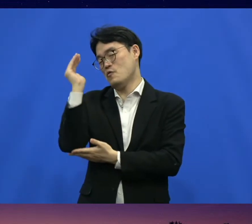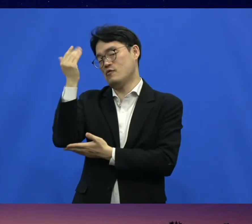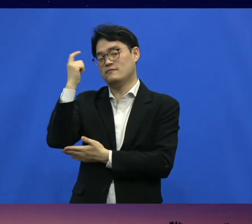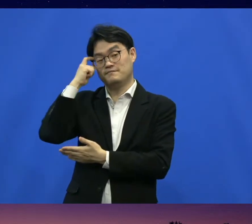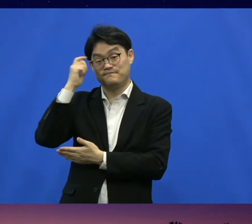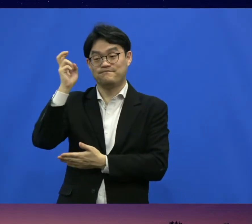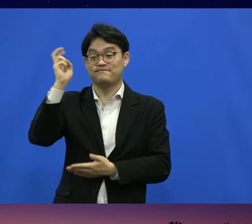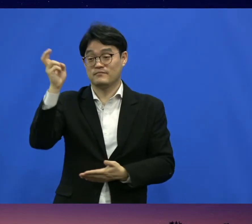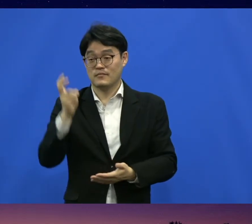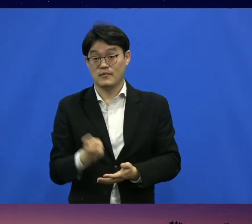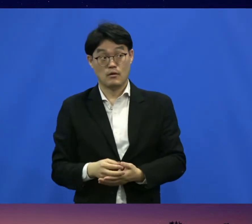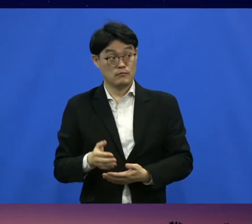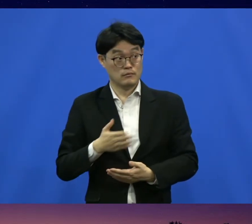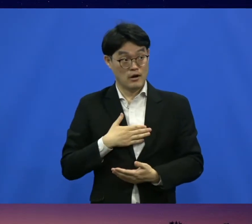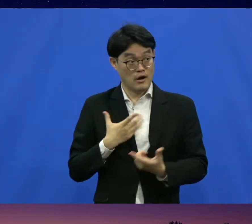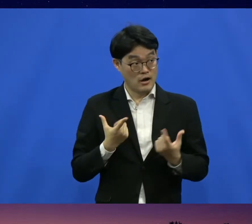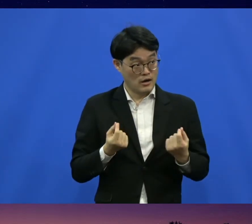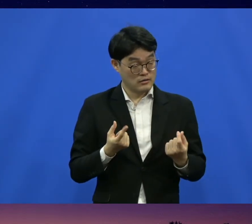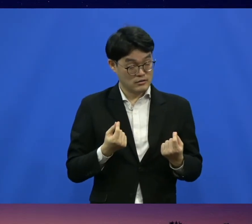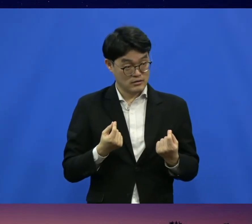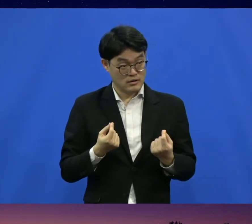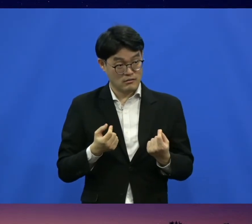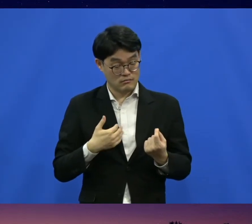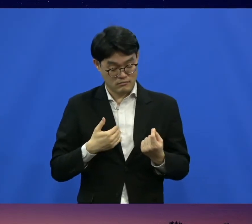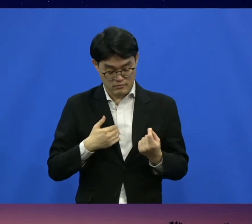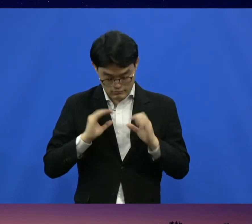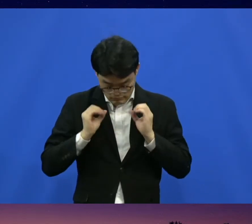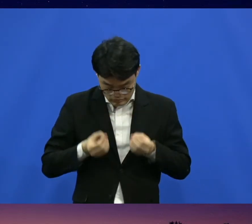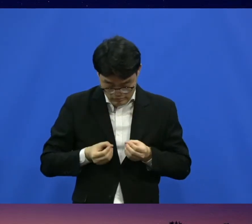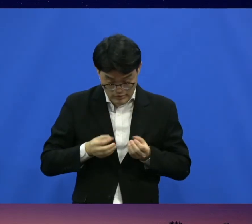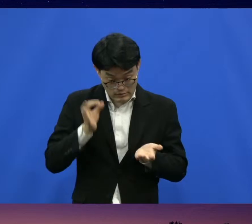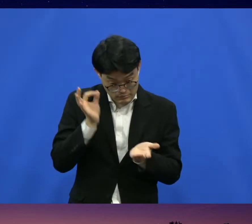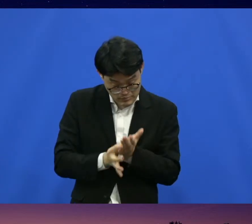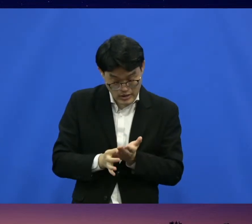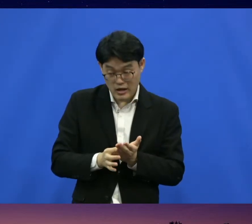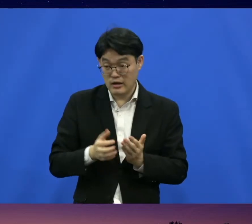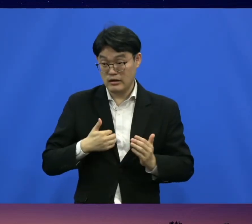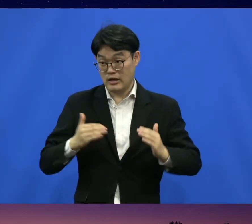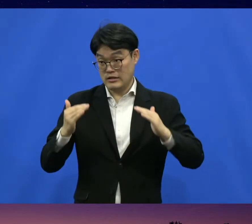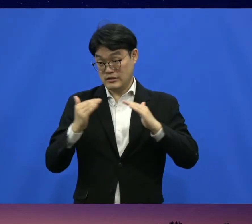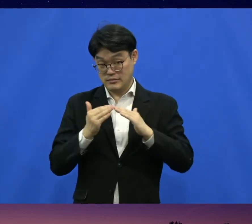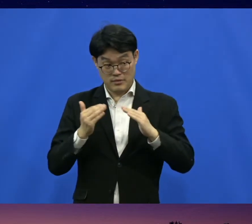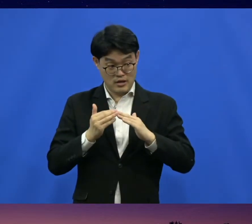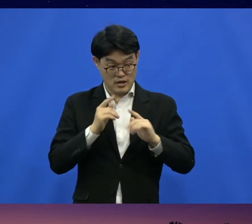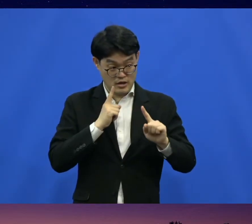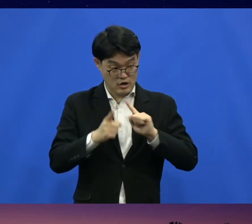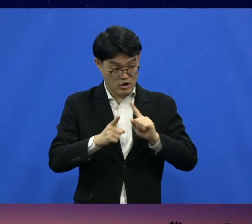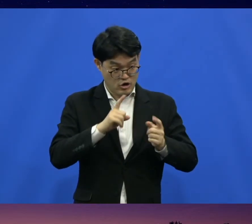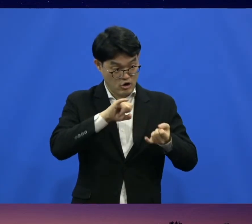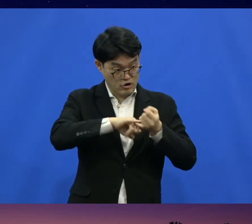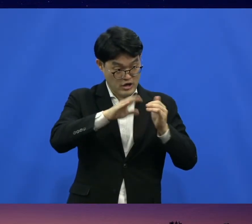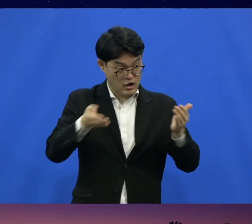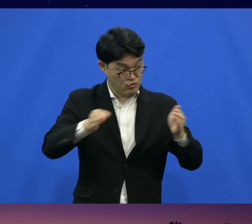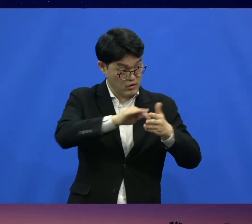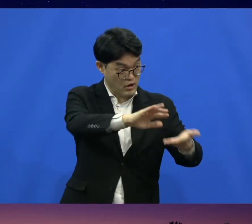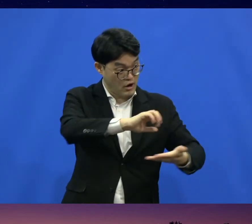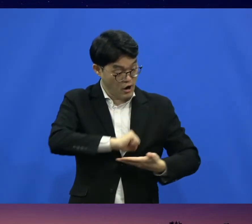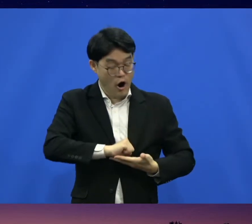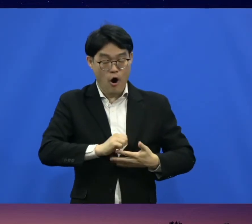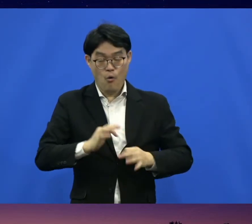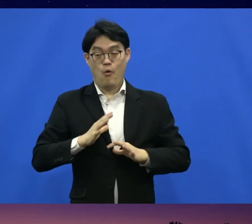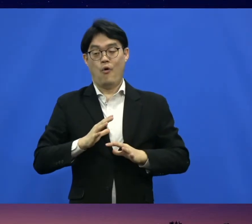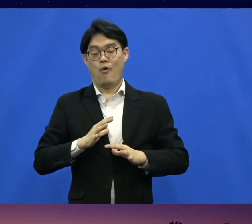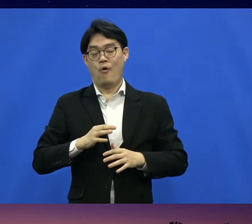미천한 자신의 집에 이 법궤, 하나님의 법궤를 둘 수 있다는 건 놀라운 은혜라. 믿음의